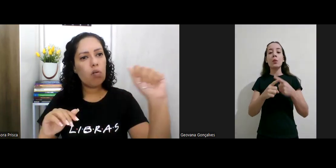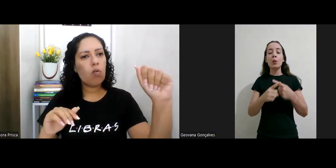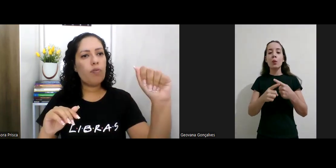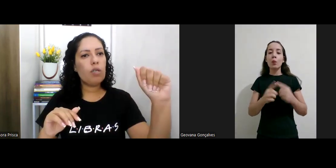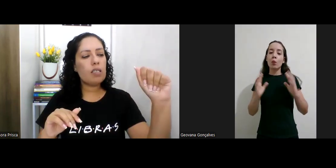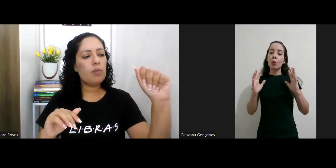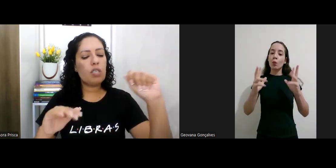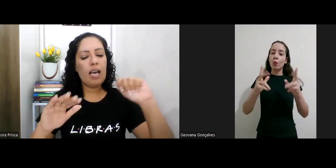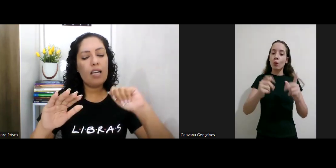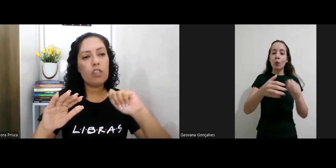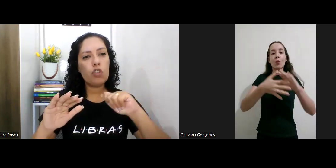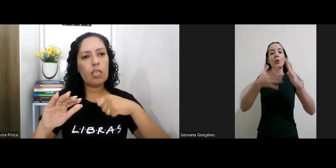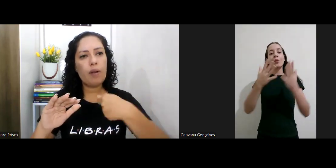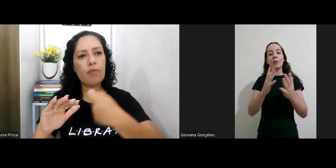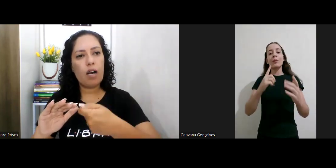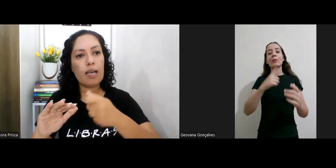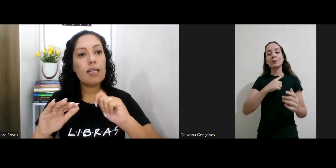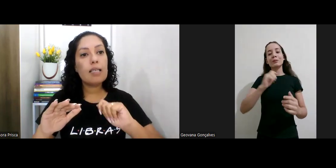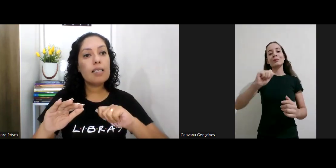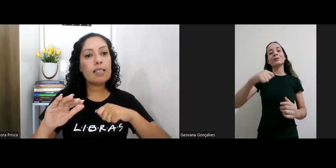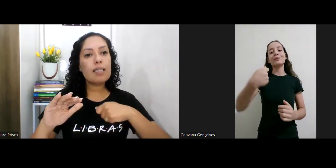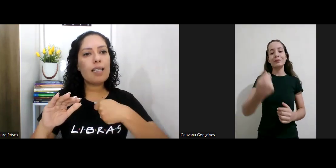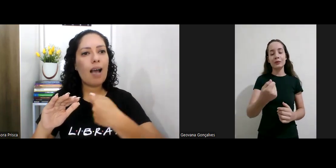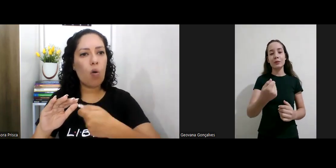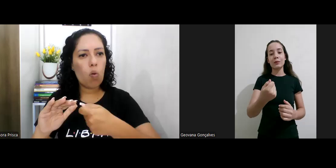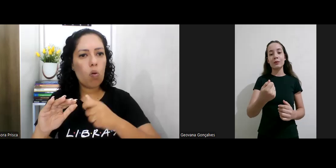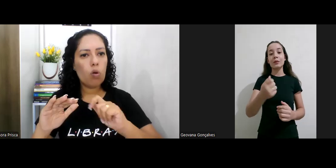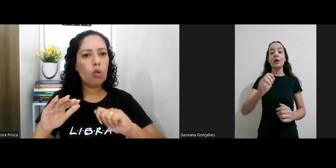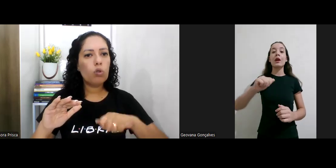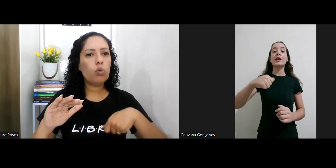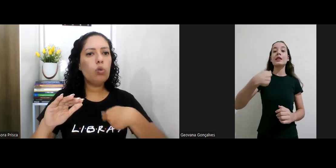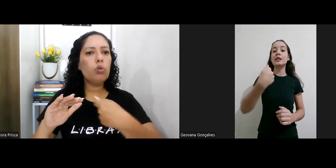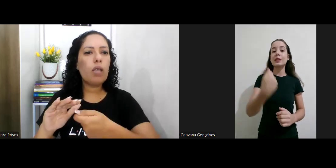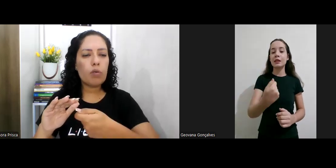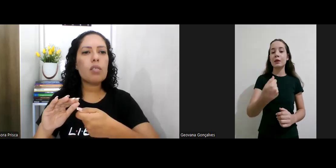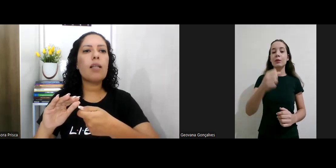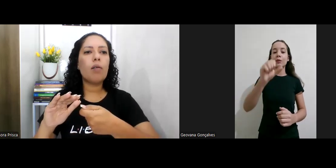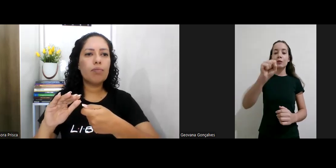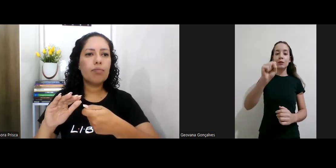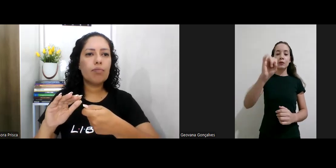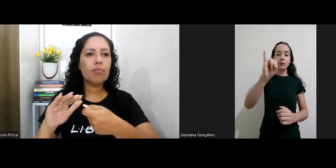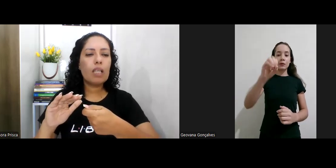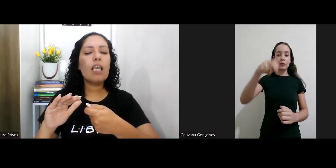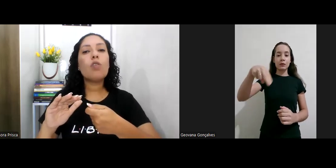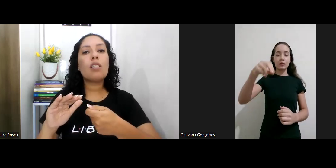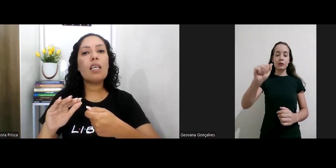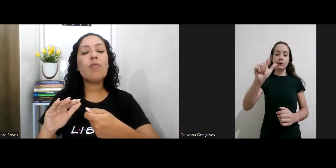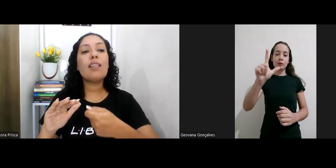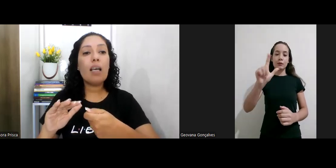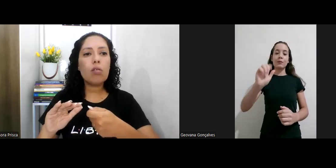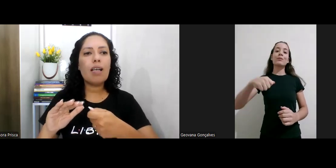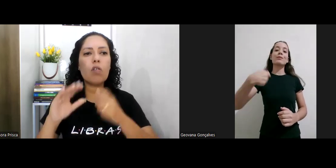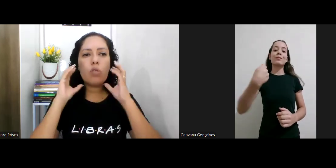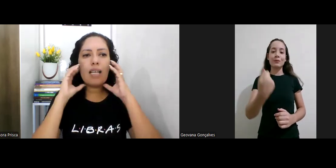sinal. Configuração da mão em A, gira para fora. Sinal. Tudo tem um sinal.